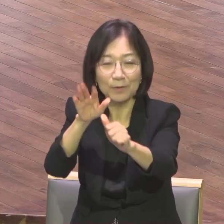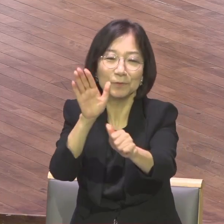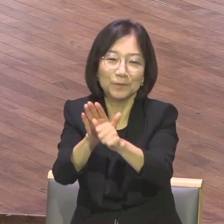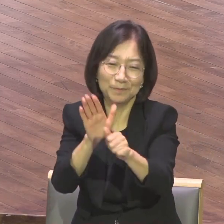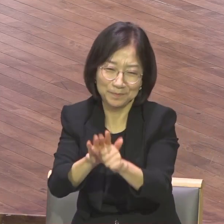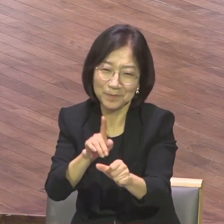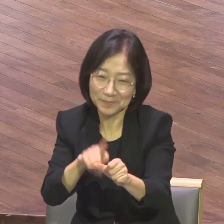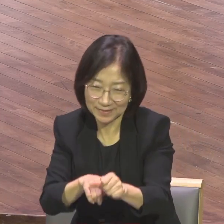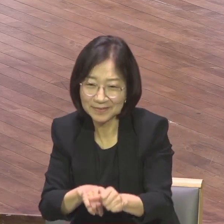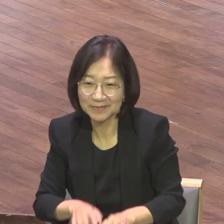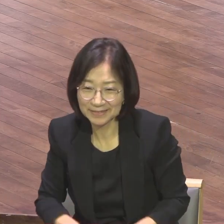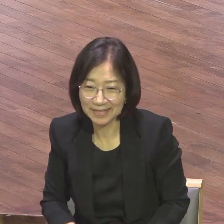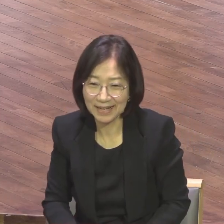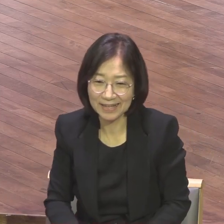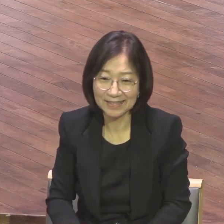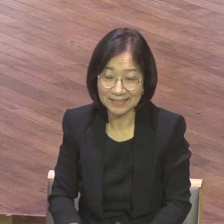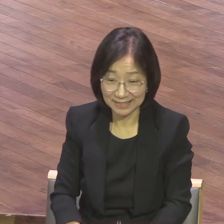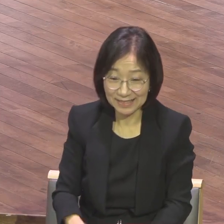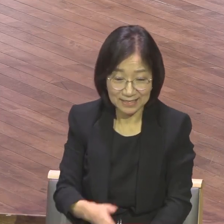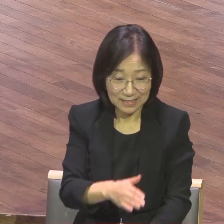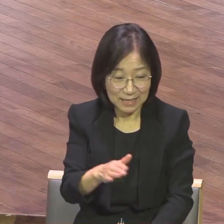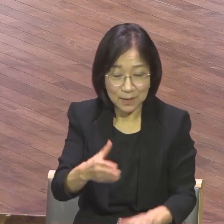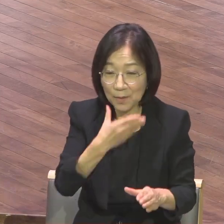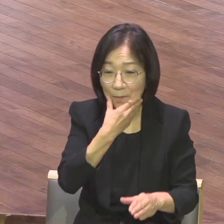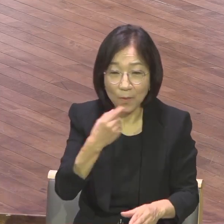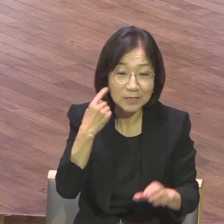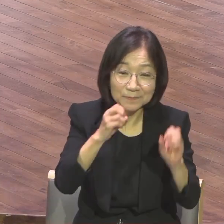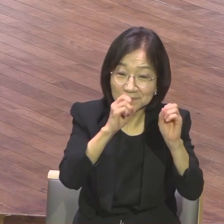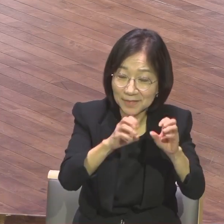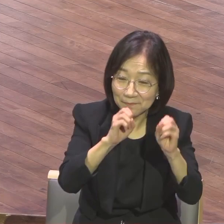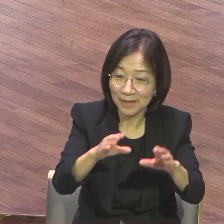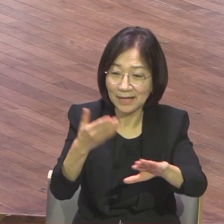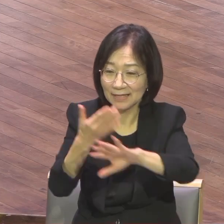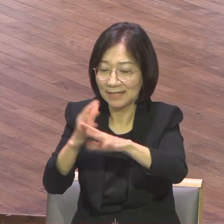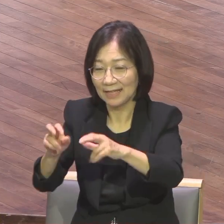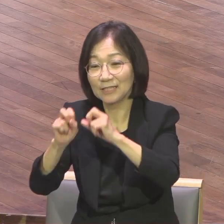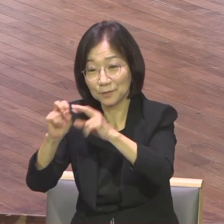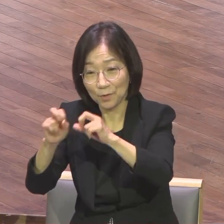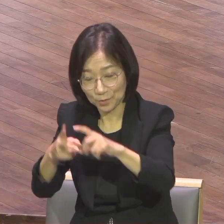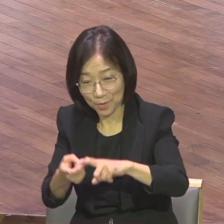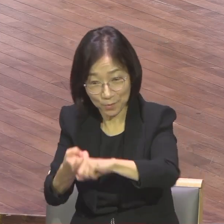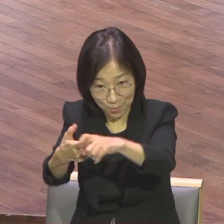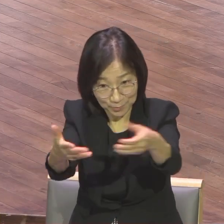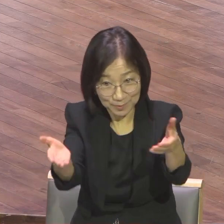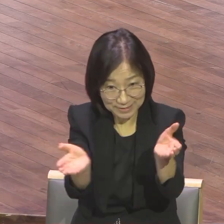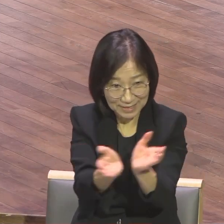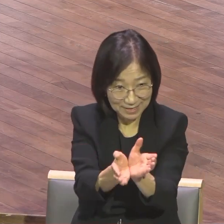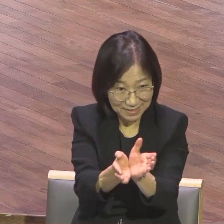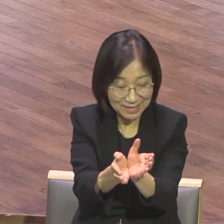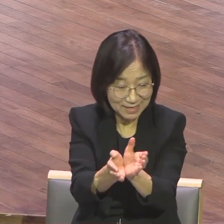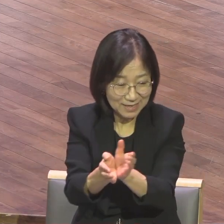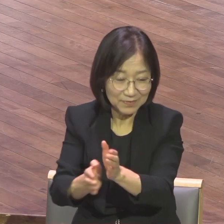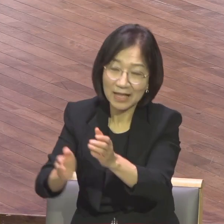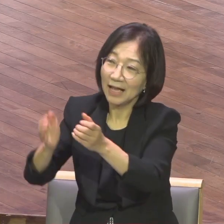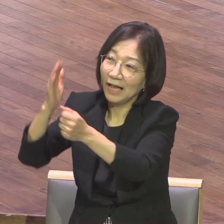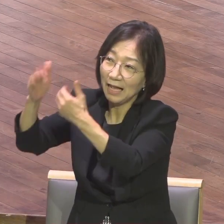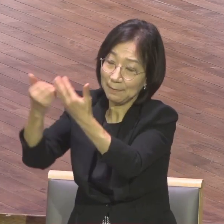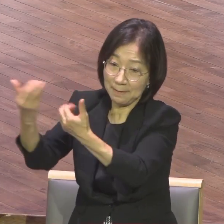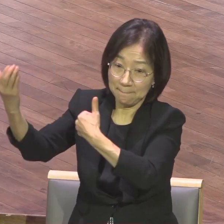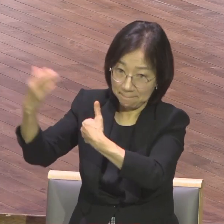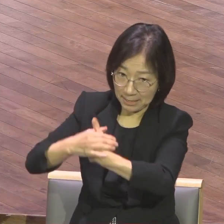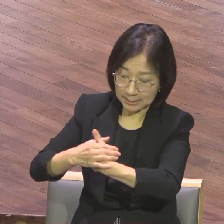복음 공동체, 선교와 전도의 공동체, 영계 전 성도들은 하나님 손에 붙들려서 이 시대적 미션을 잘